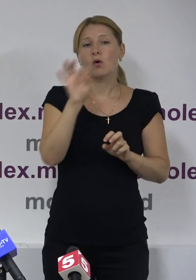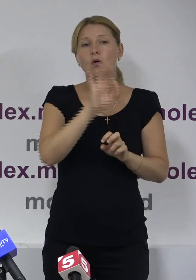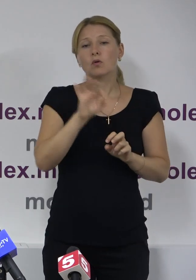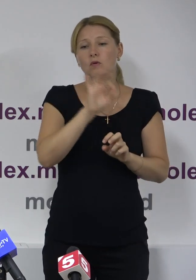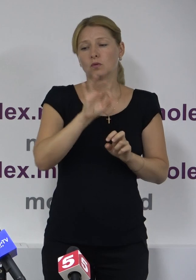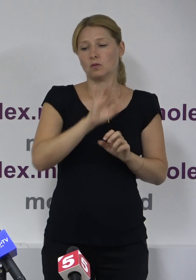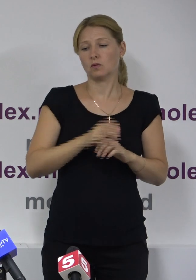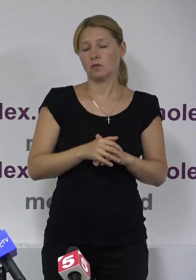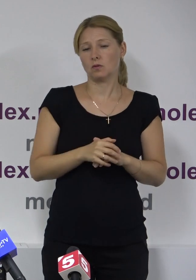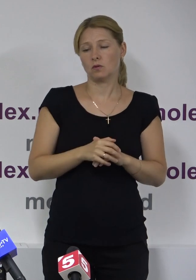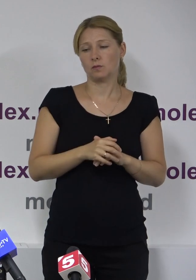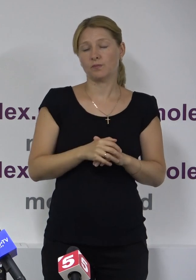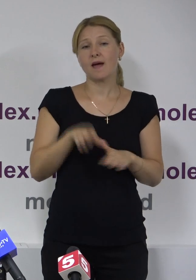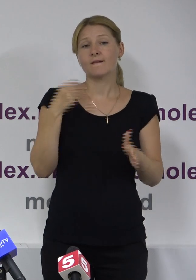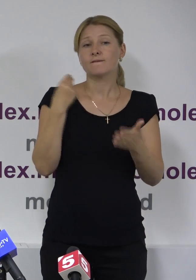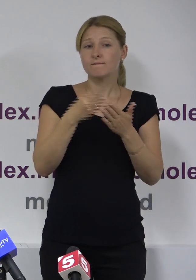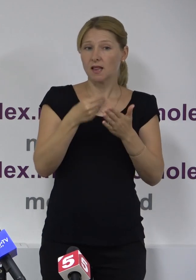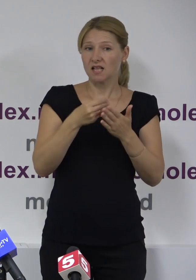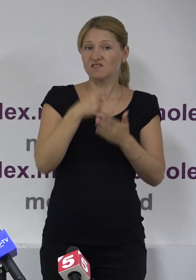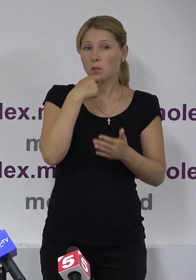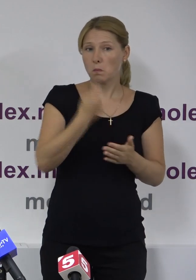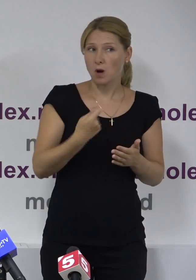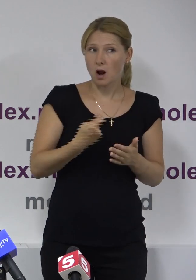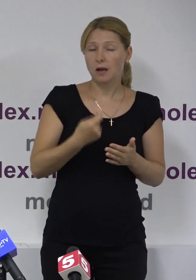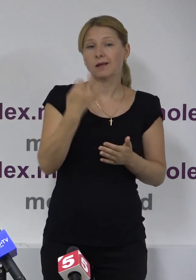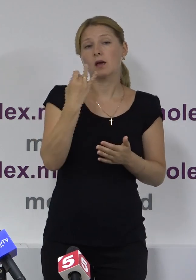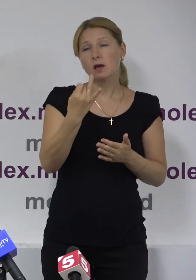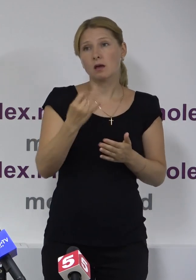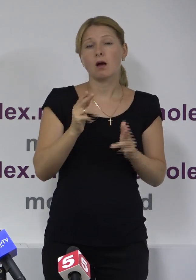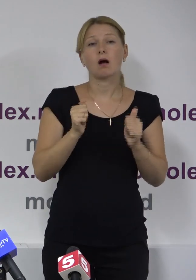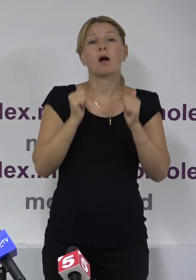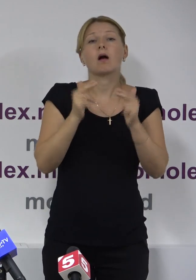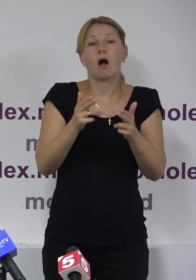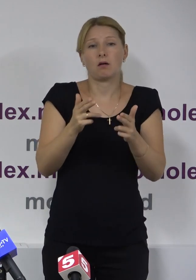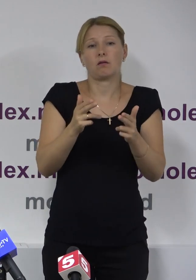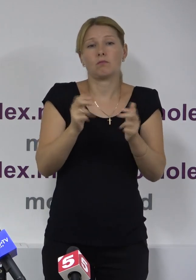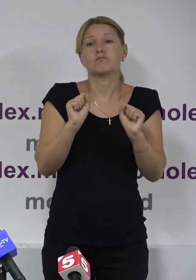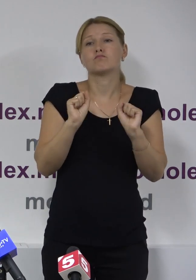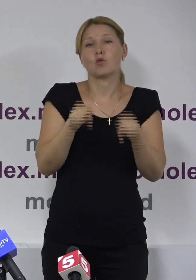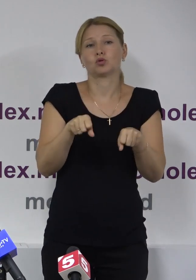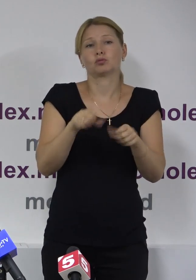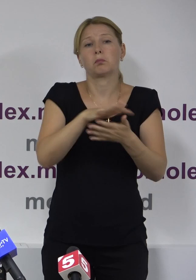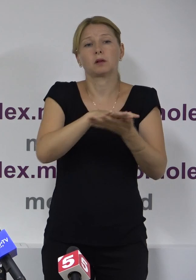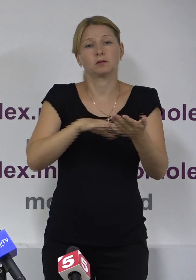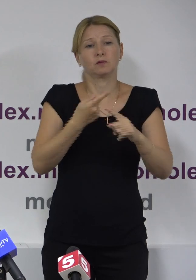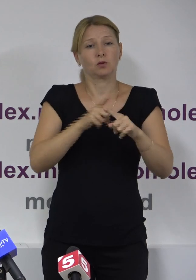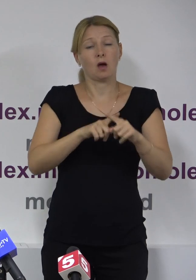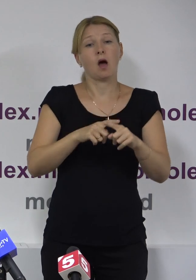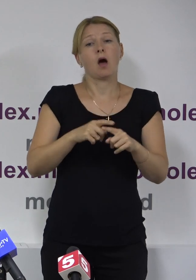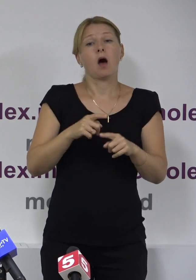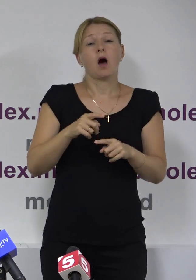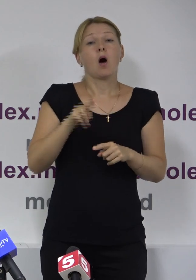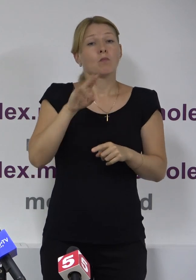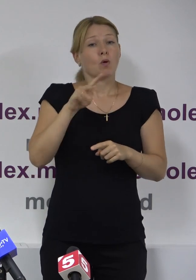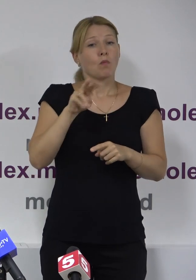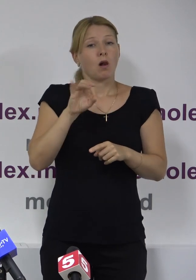și cea care se referă la finanțarea politică și impactul asupra alegerilor. Așa cum cunoașteți, Asociația Promolex monitorizează